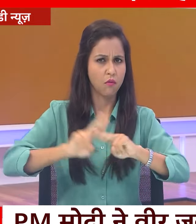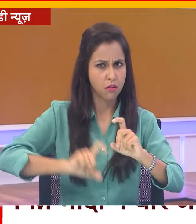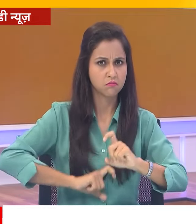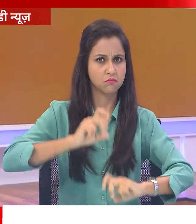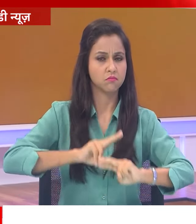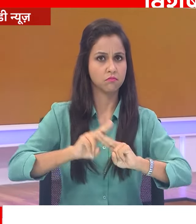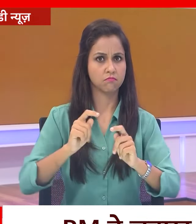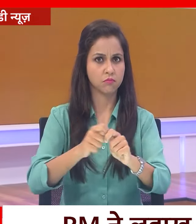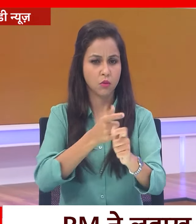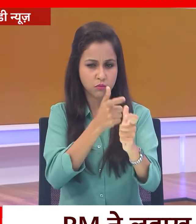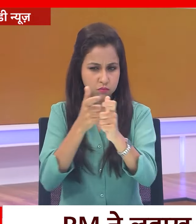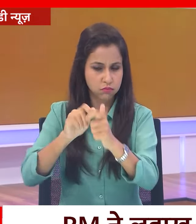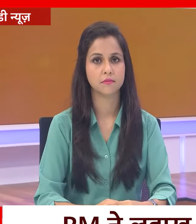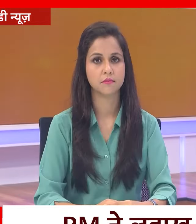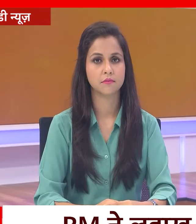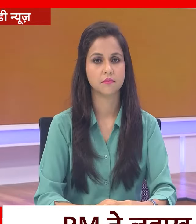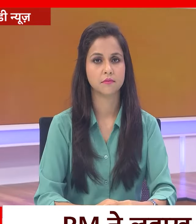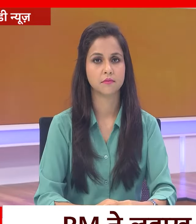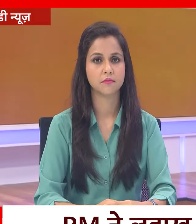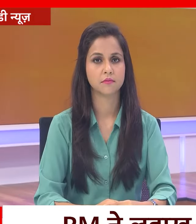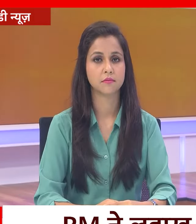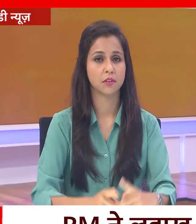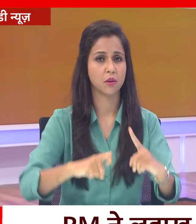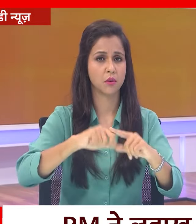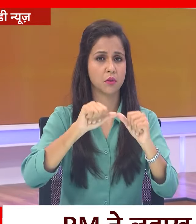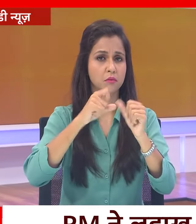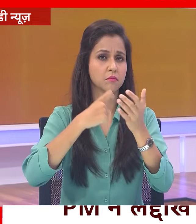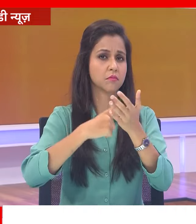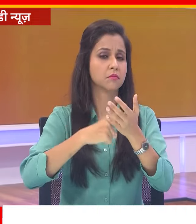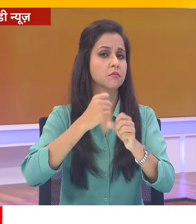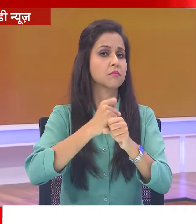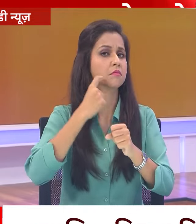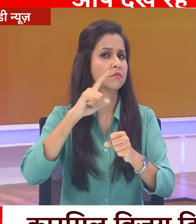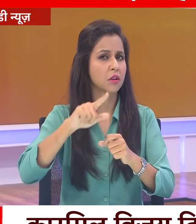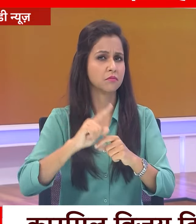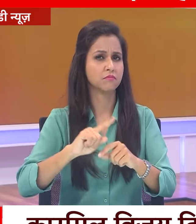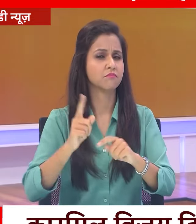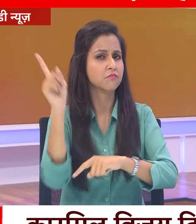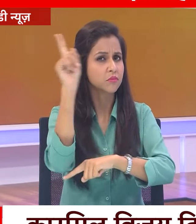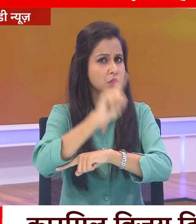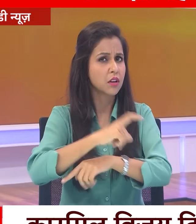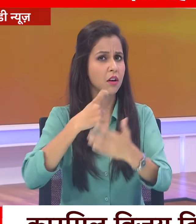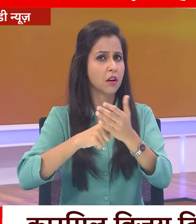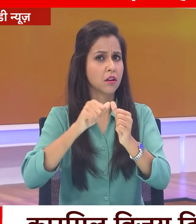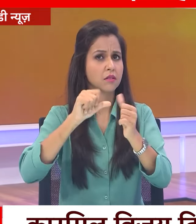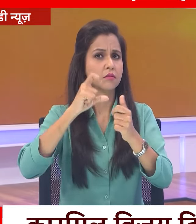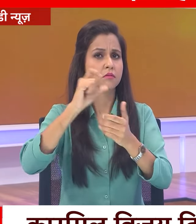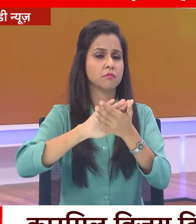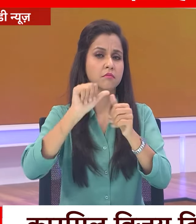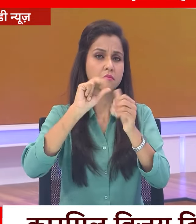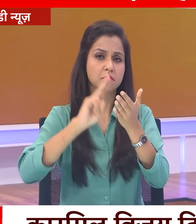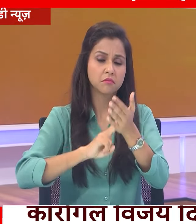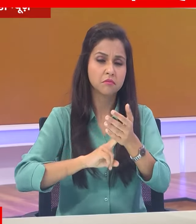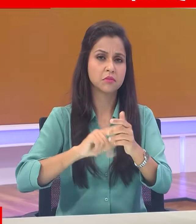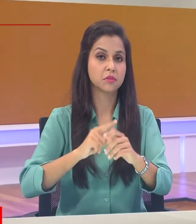पराक्रम से उन्हें पराजित किया था। और करगिल विजय दिवस की रजत जयंती के शुभ अवसर पर पीएम मोदी